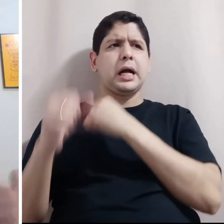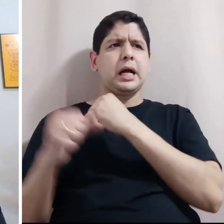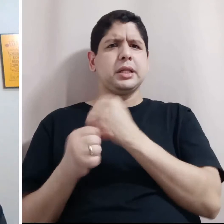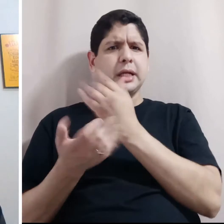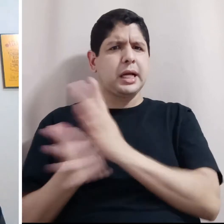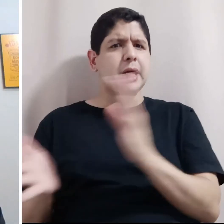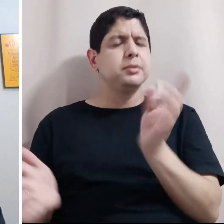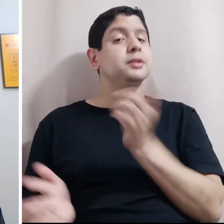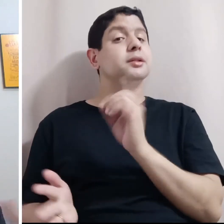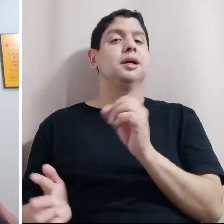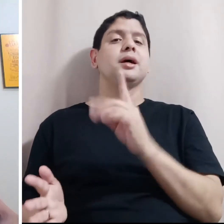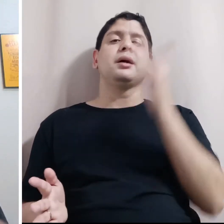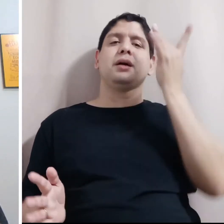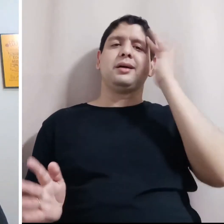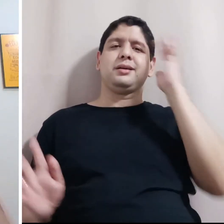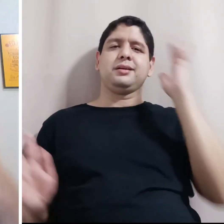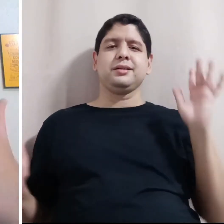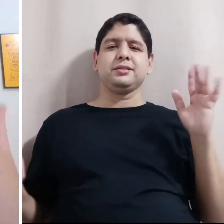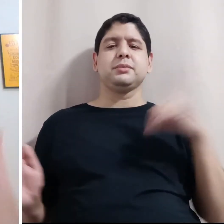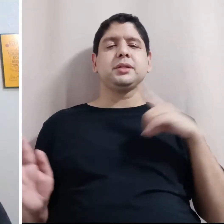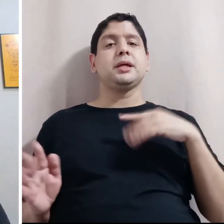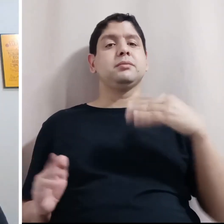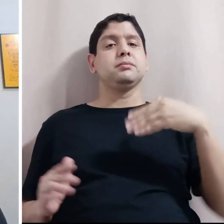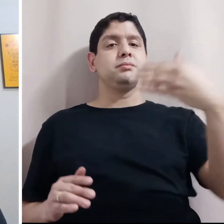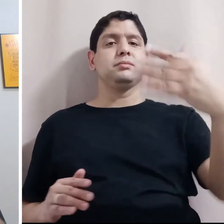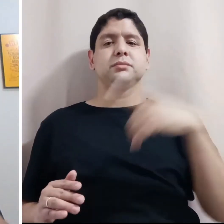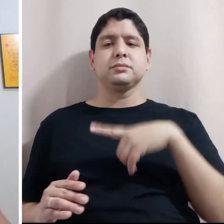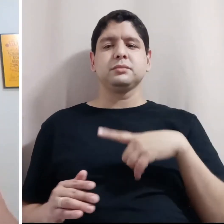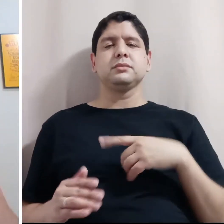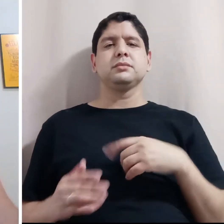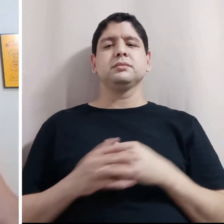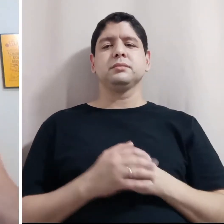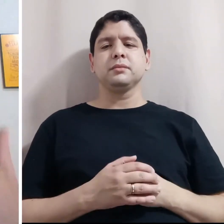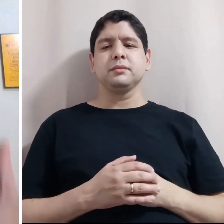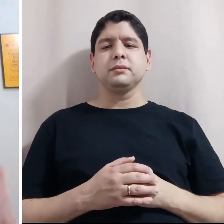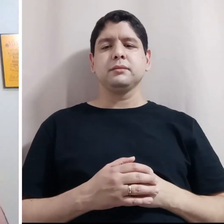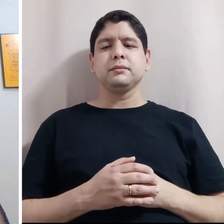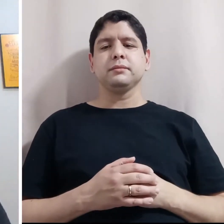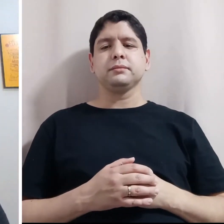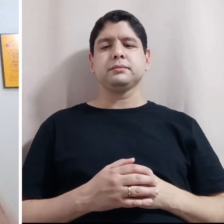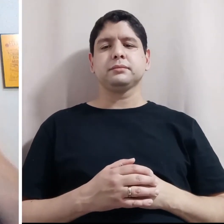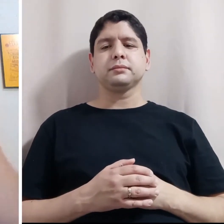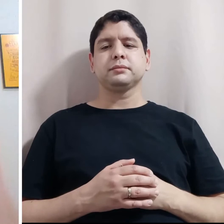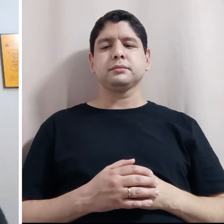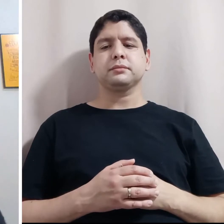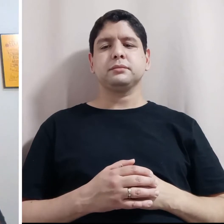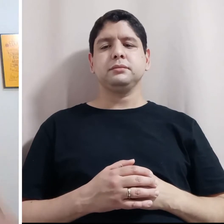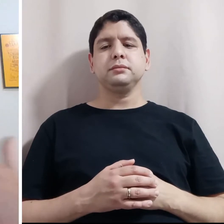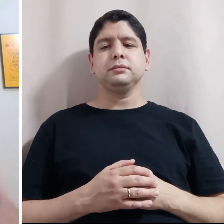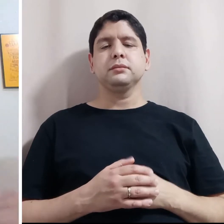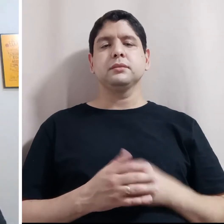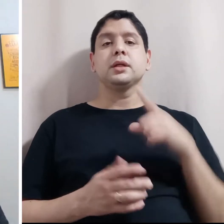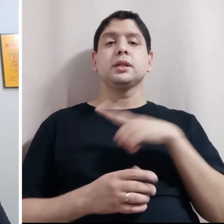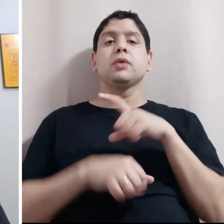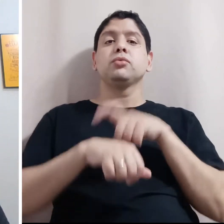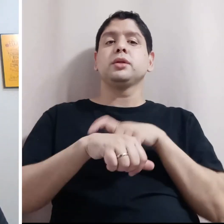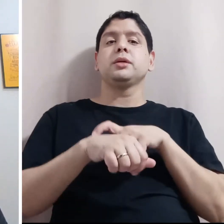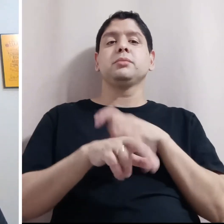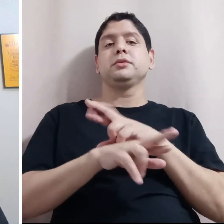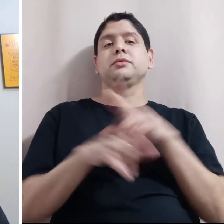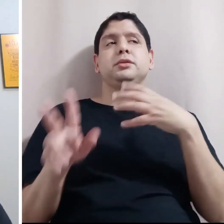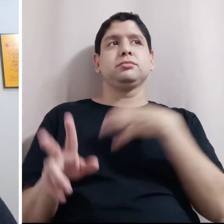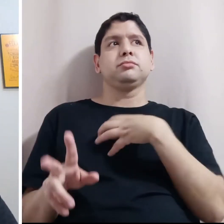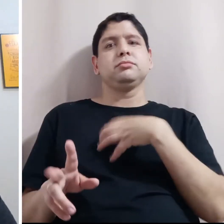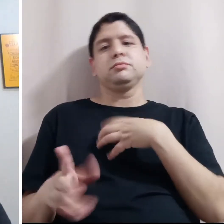maias, eles tinham a ideia do tempo como um ciclo, né? Alguma coisa que acabava, mas que depois recomeçava. Era a noção que eles tinham